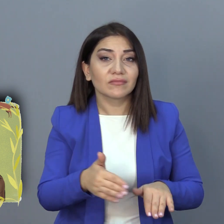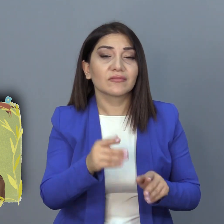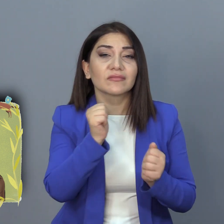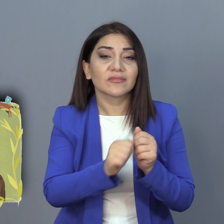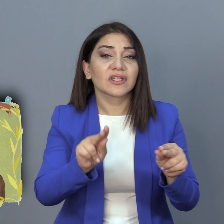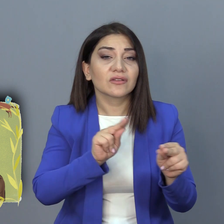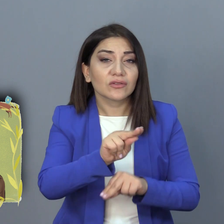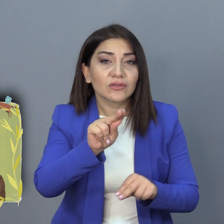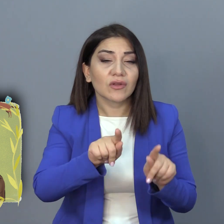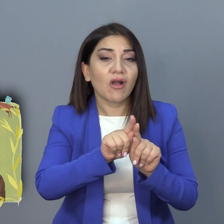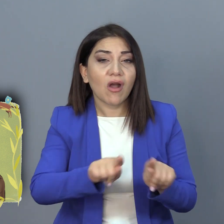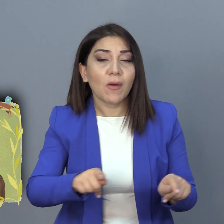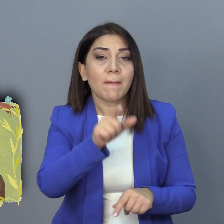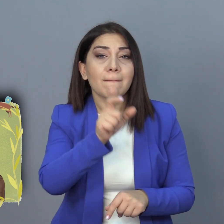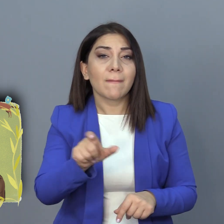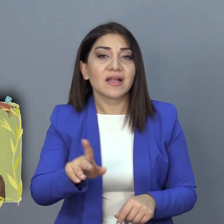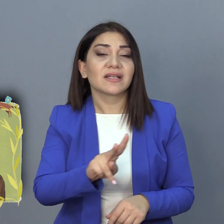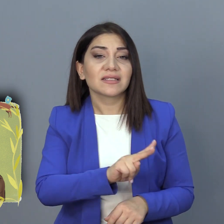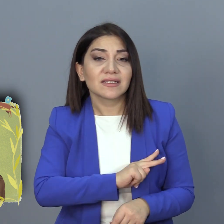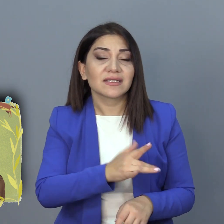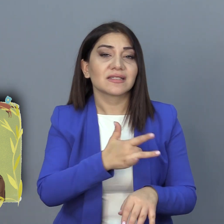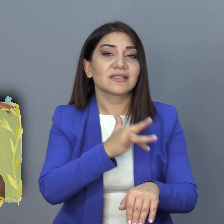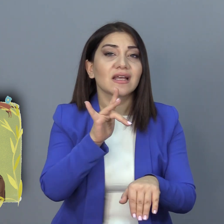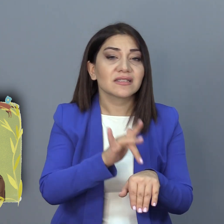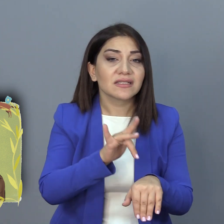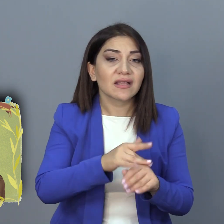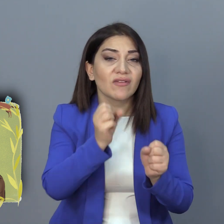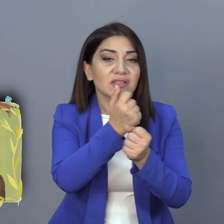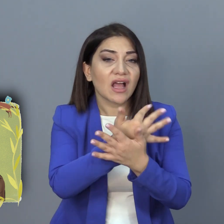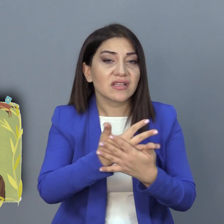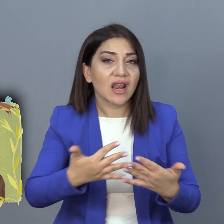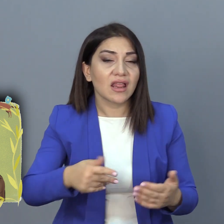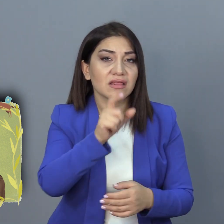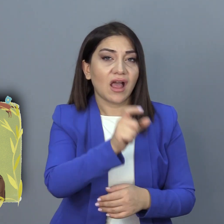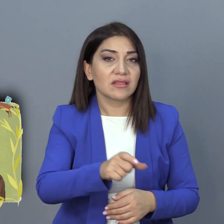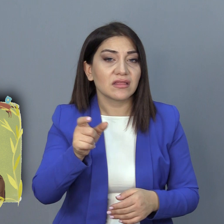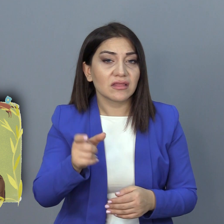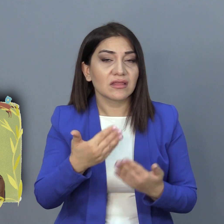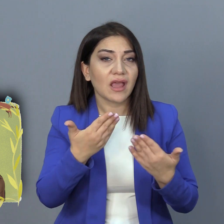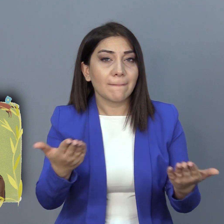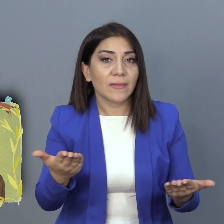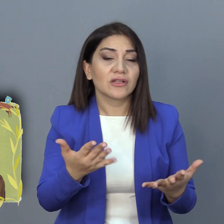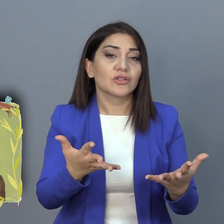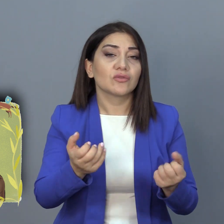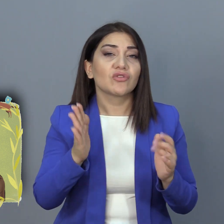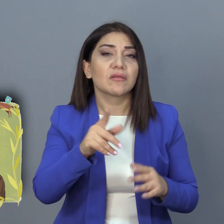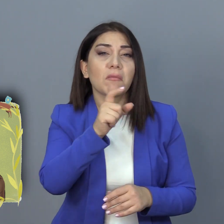մարդասիրական ու գթասիրդ վերաբերմունք կենթանական աշխարի հանդեպ։ Նա անդունում է, որ ոմանք մսակեր են, բայց պնդում է,